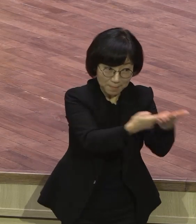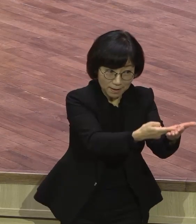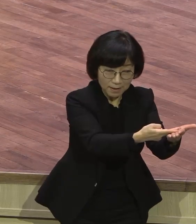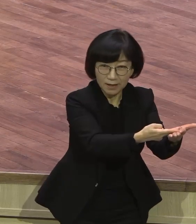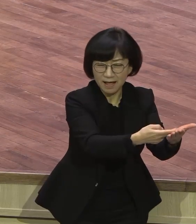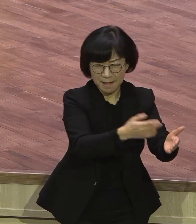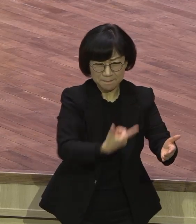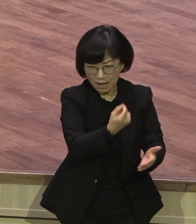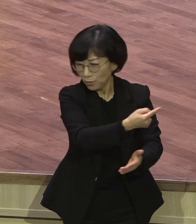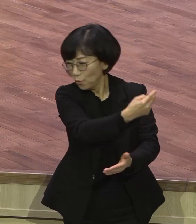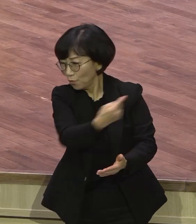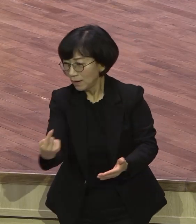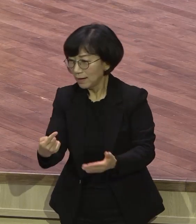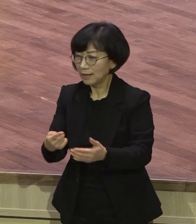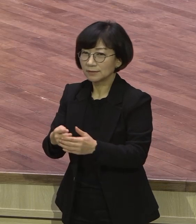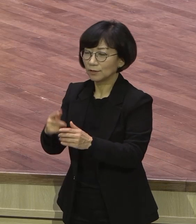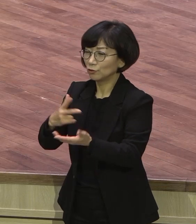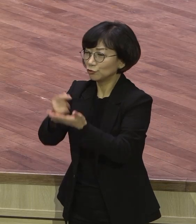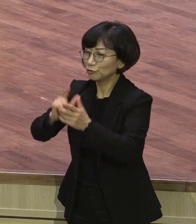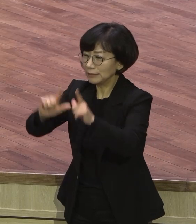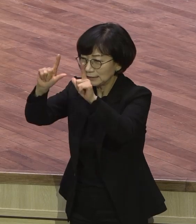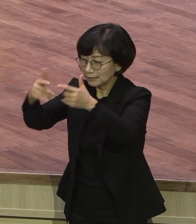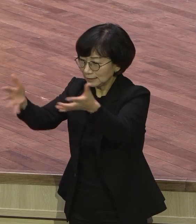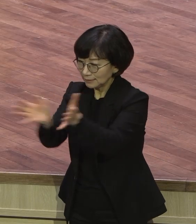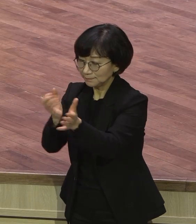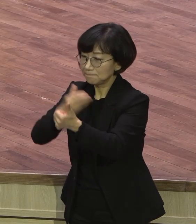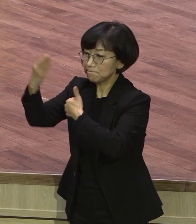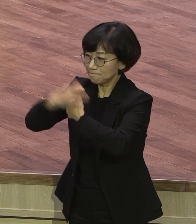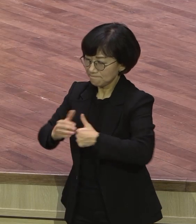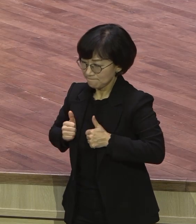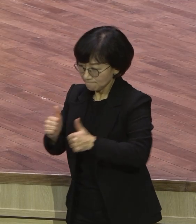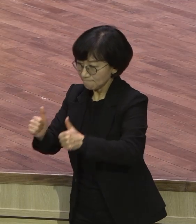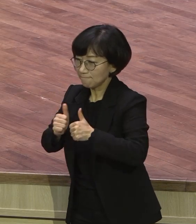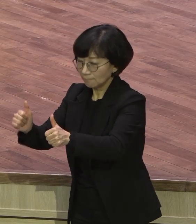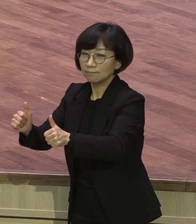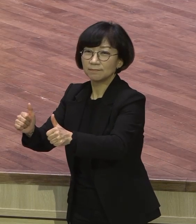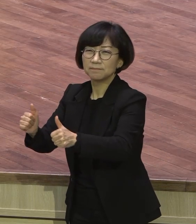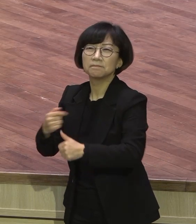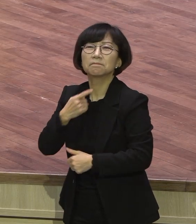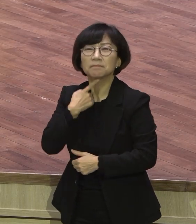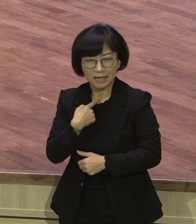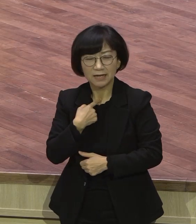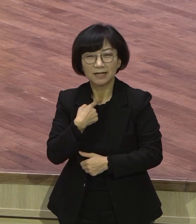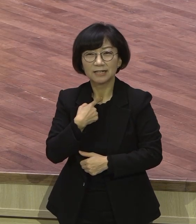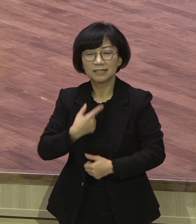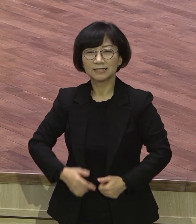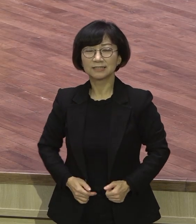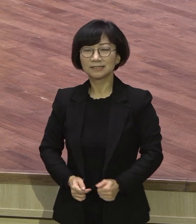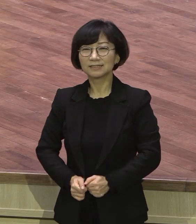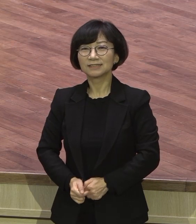주일하고 빨리 가서 부장 사명 감당해 그런 일들이야 뭐 많지요